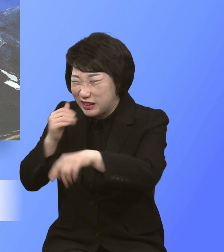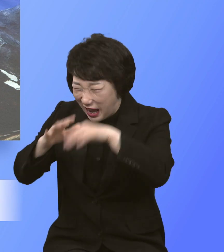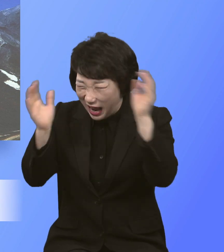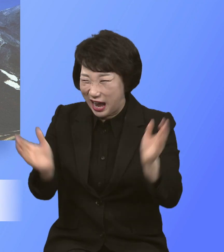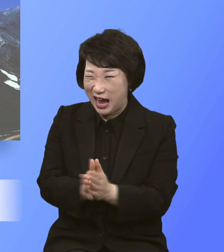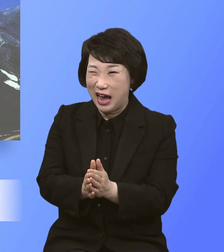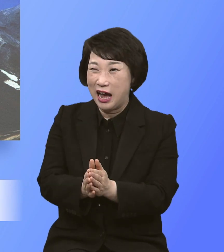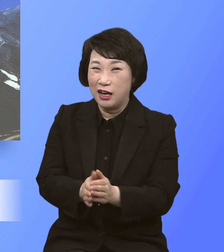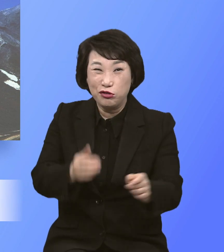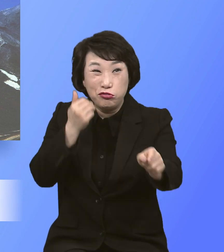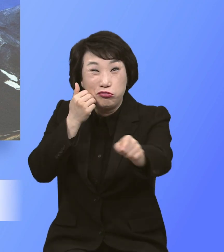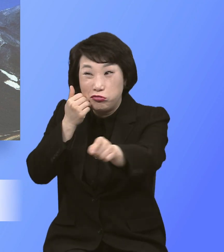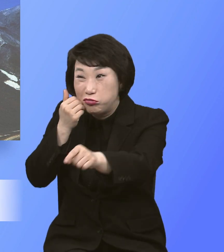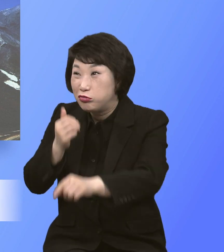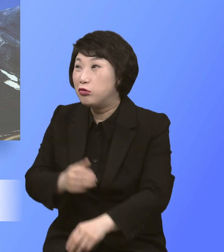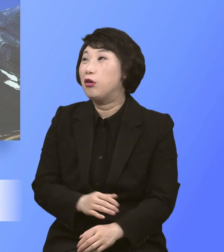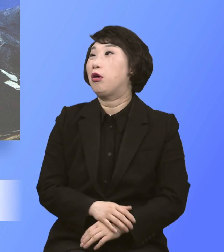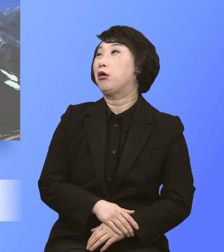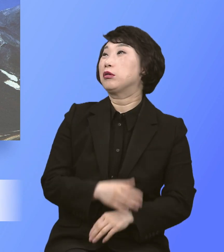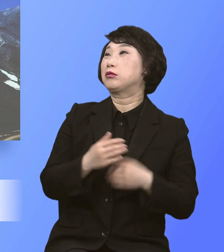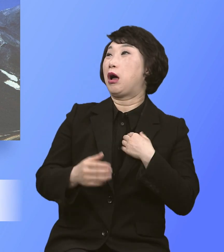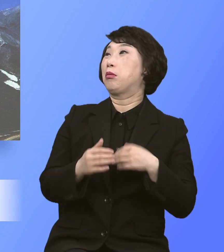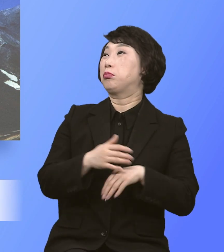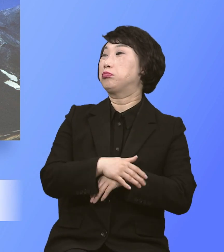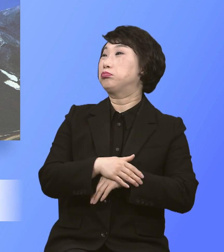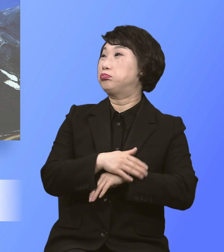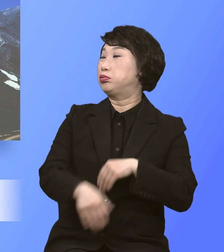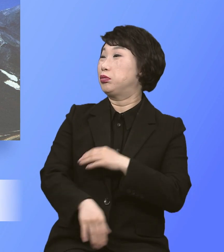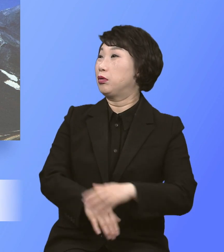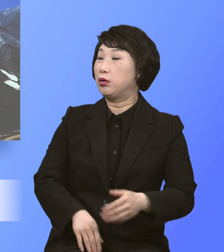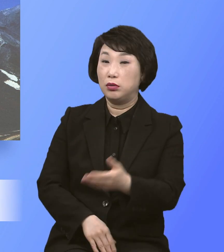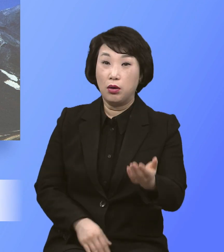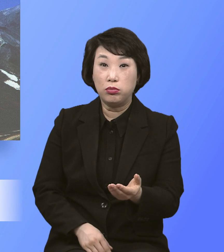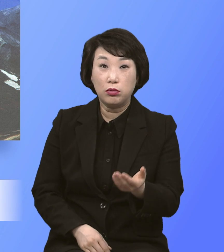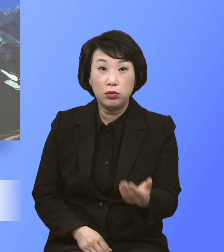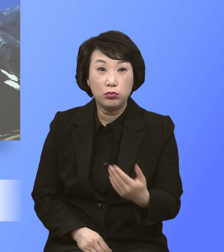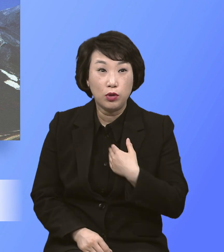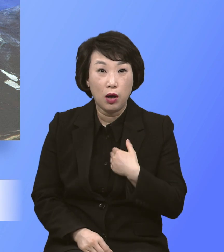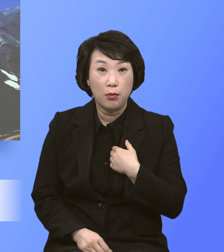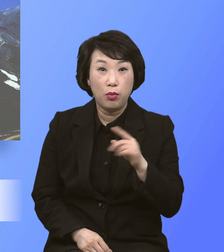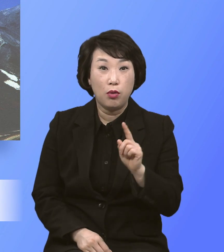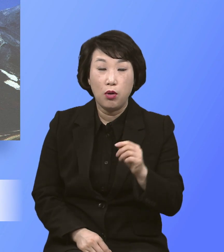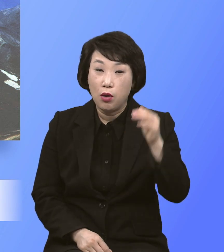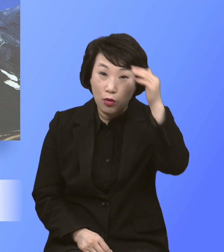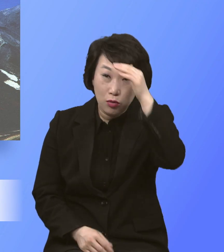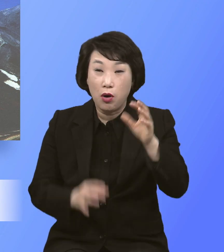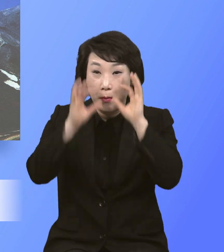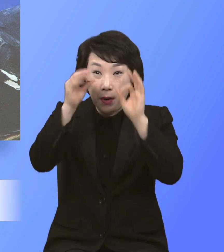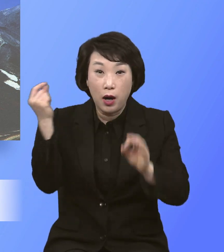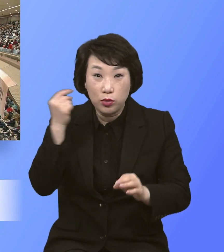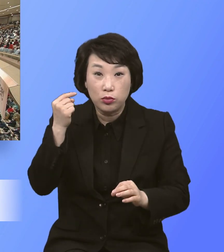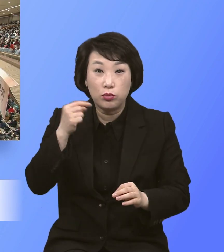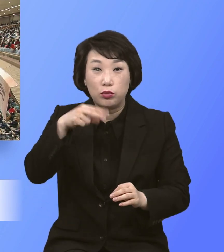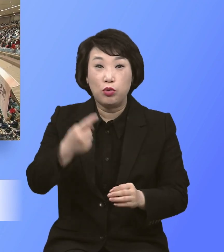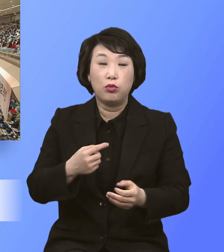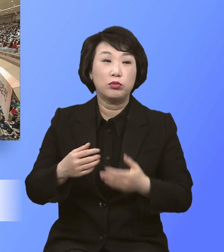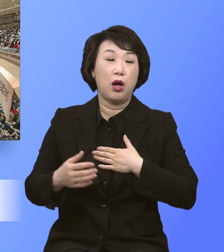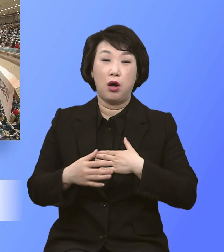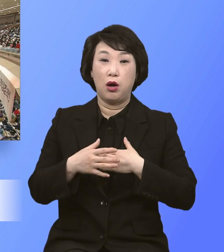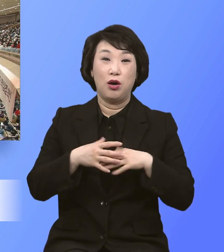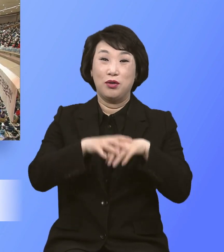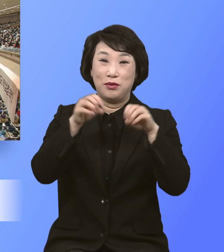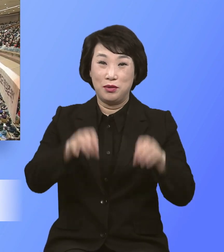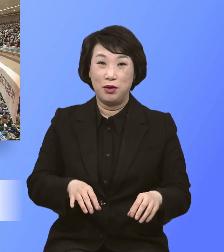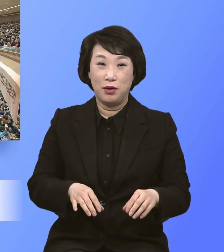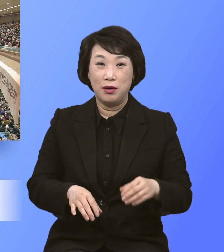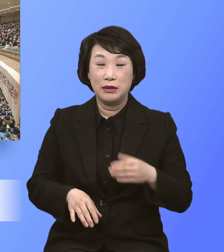소리야? 하고 나와 상관없으면 들어도 소용없는 거예요. 내가 가져야 될